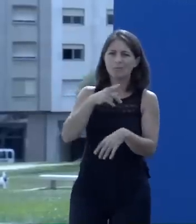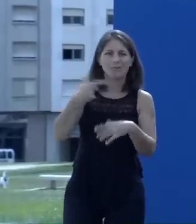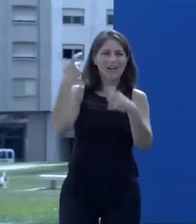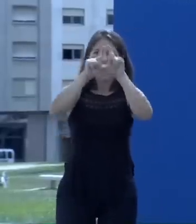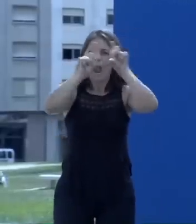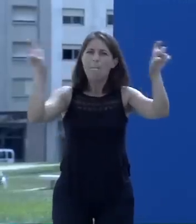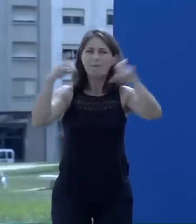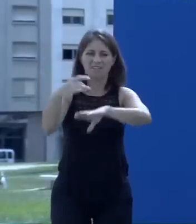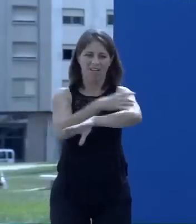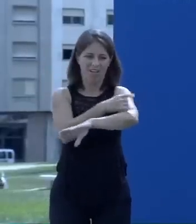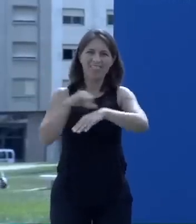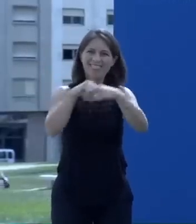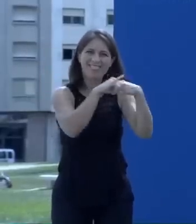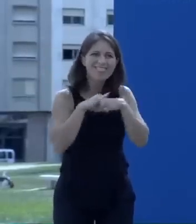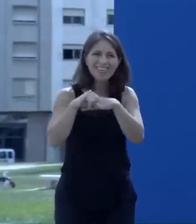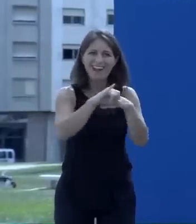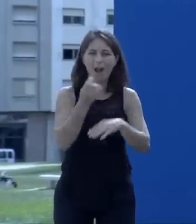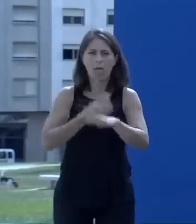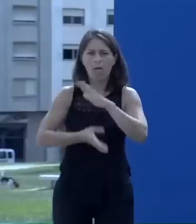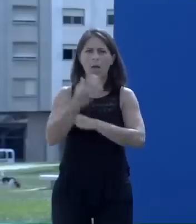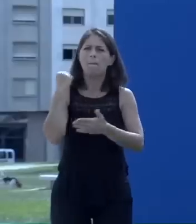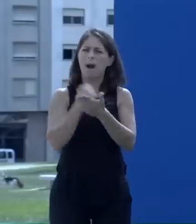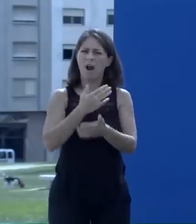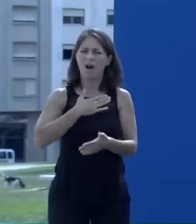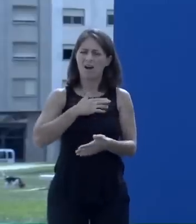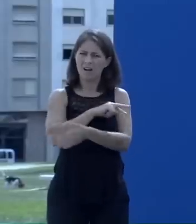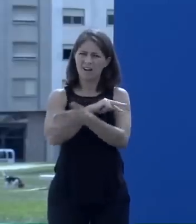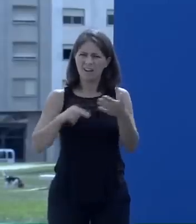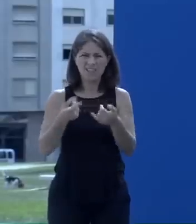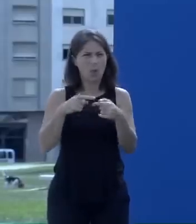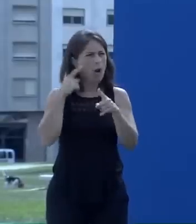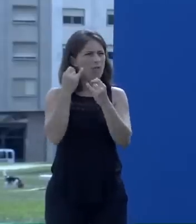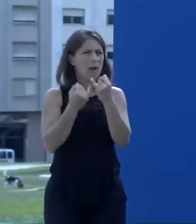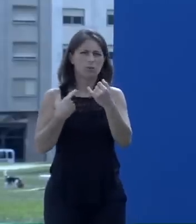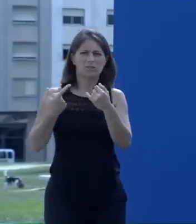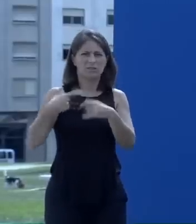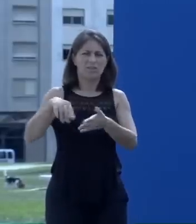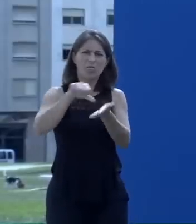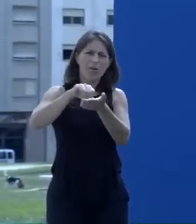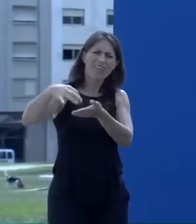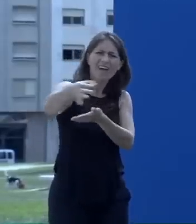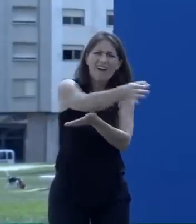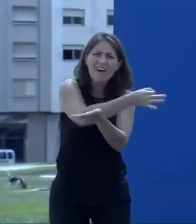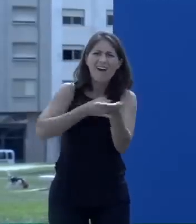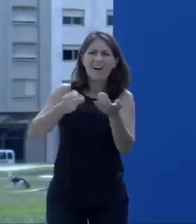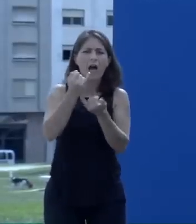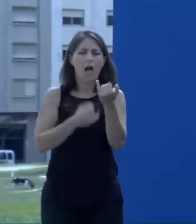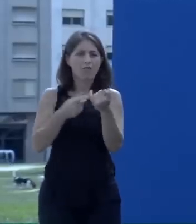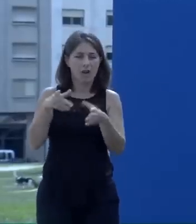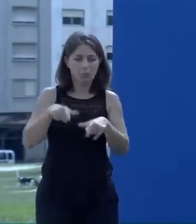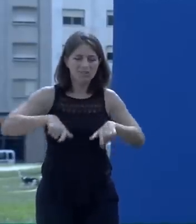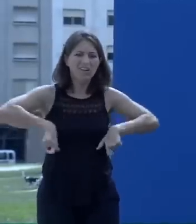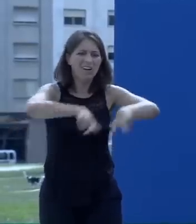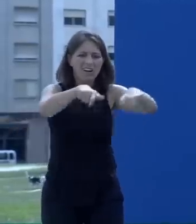servicio galego de cercanías que comunique comarcas e espazos urbanos e espazos metropolitanos para que os camiños de ferro deixen de ser